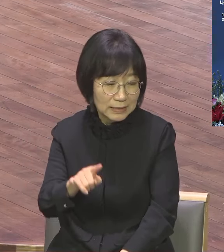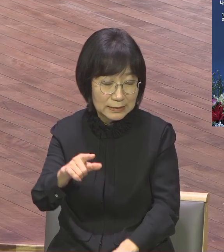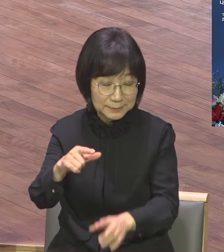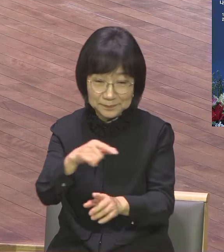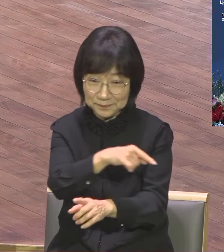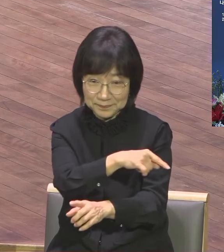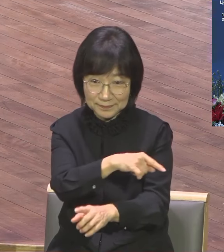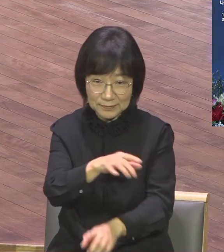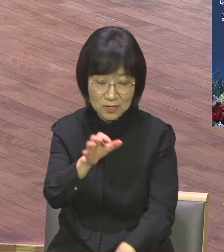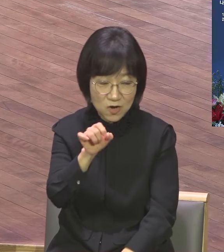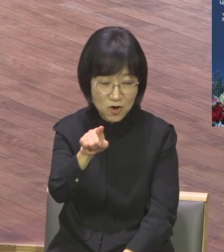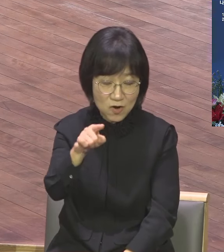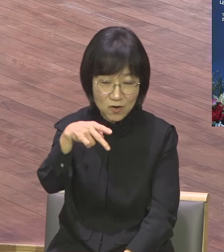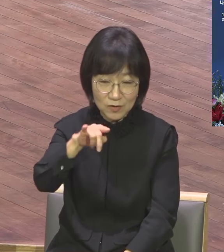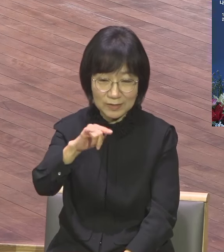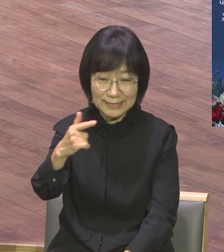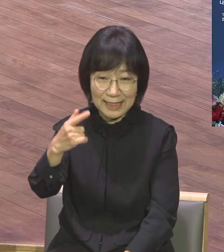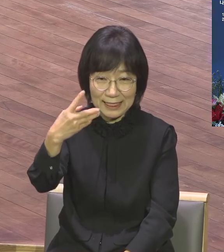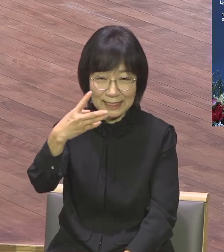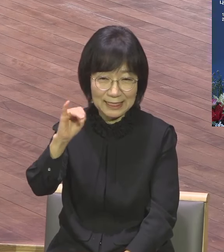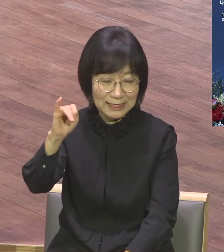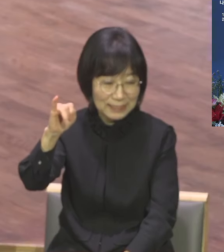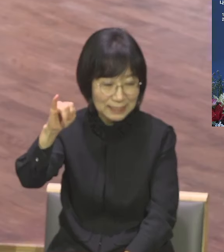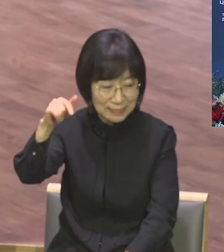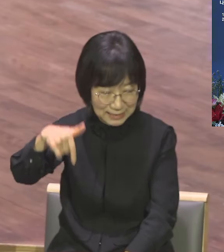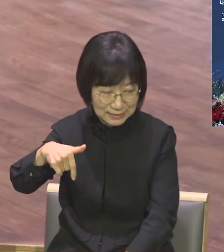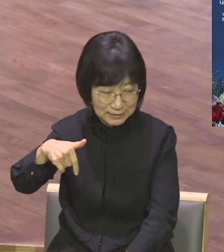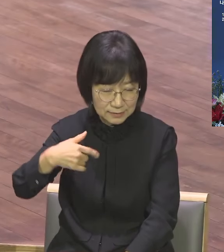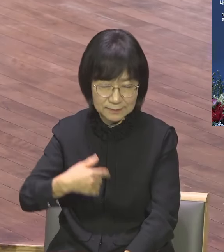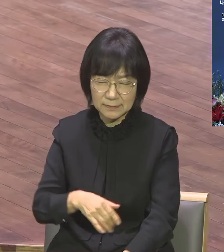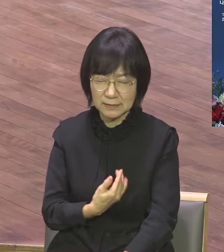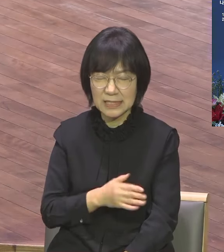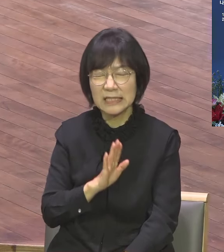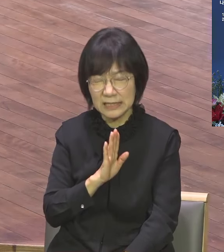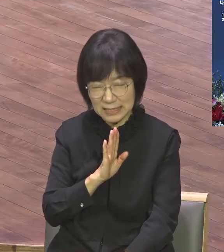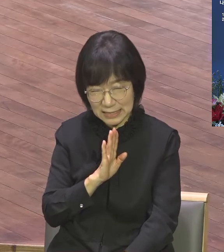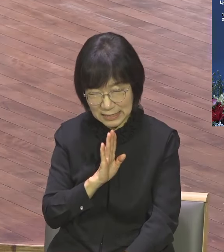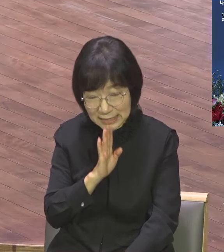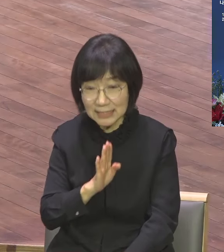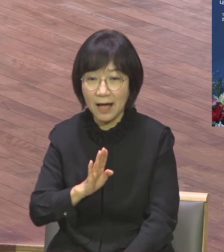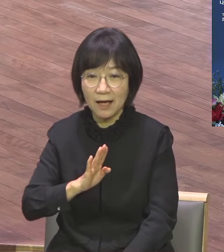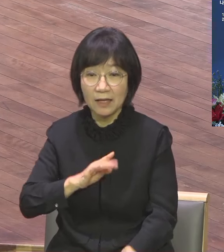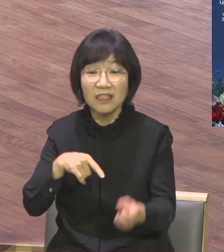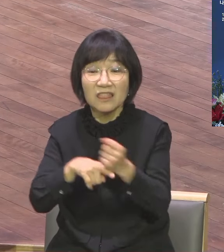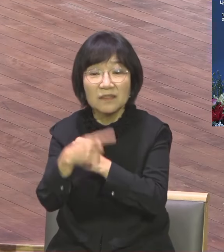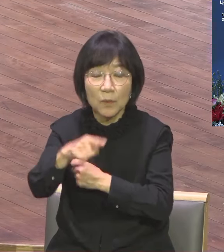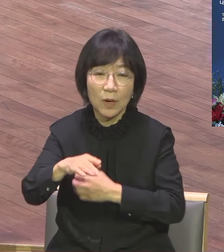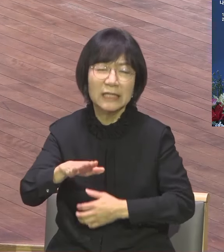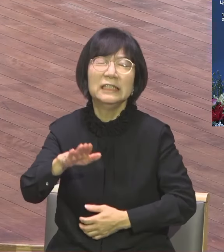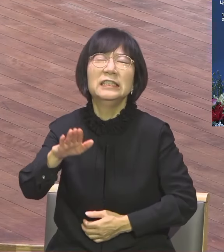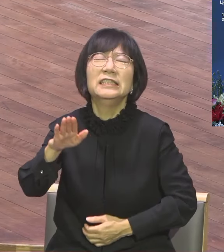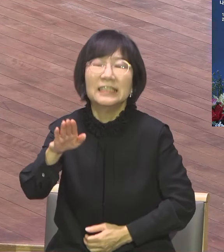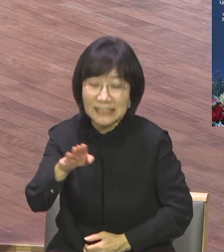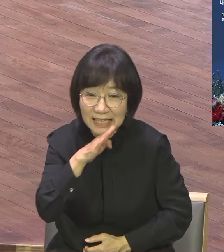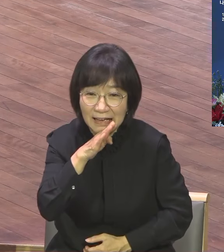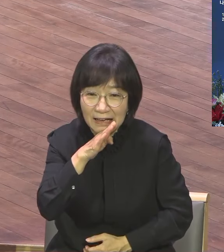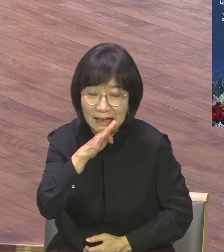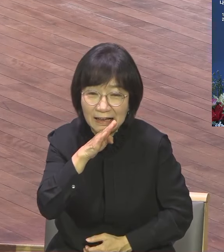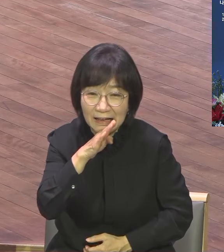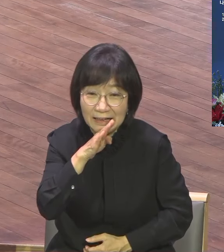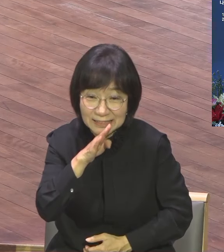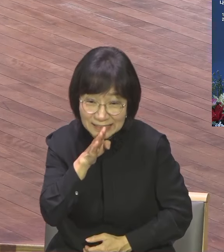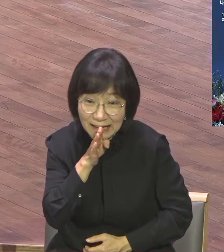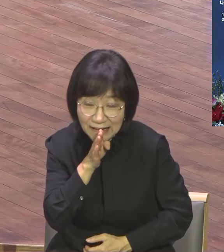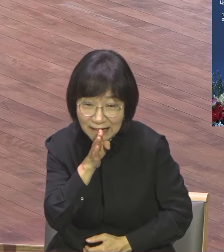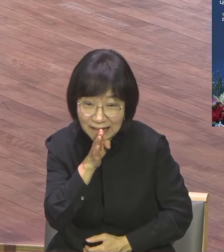단어는요. 진본, 진수, 진짜 그런 뜻이에요. 진짜라는 뜻이죠. 어센틱.